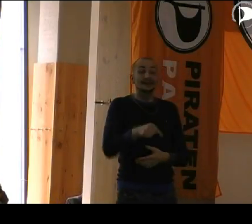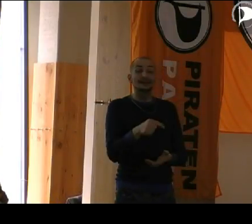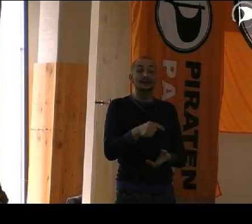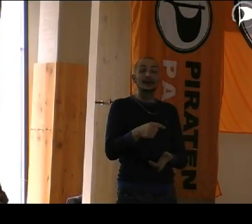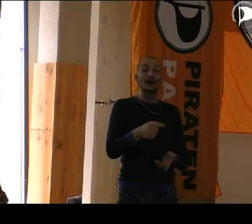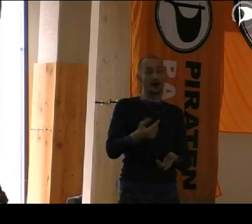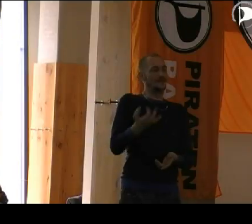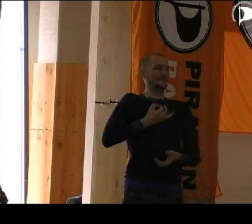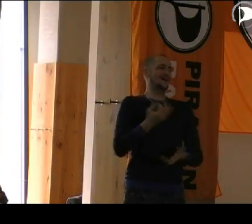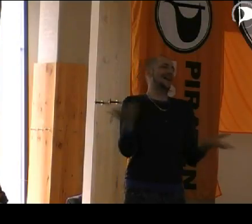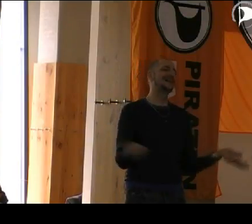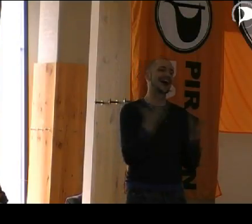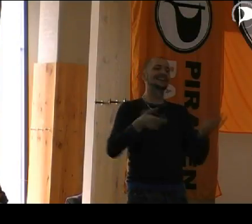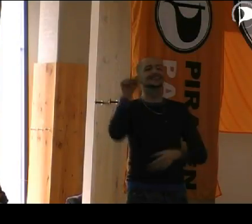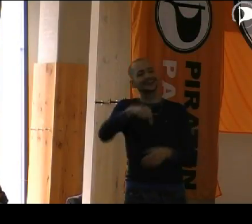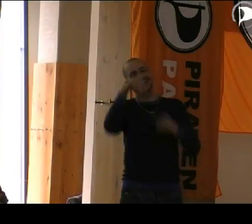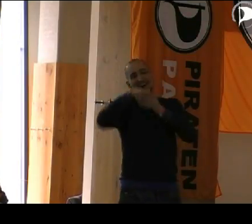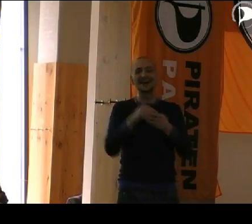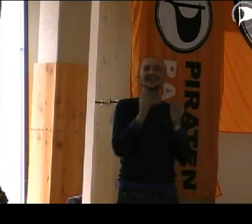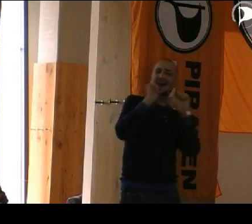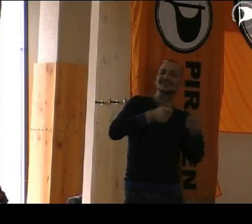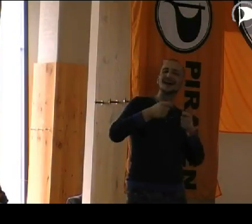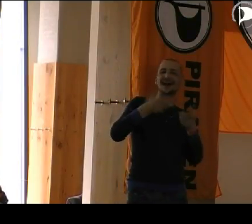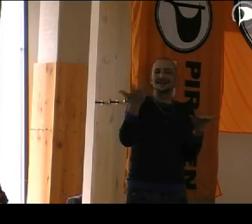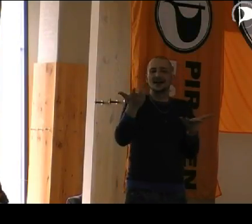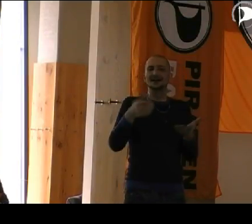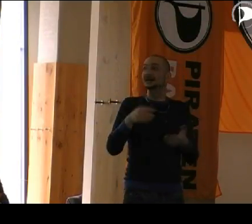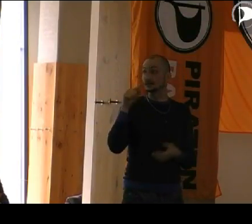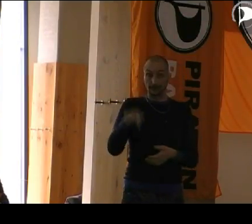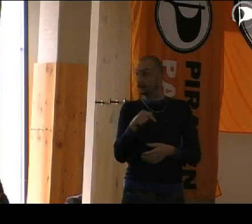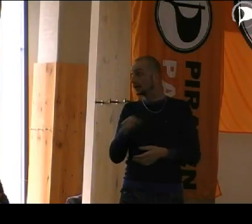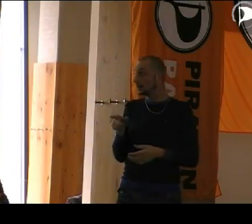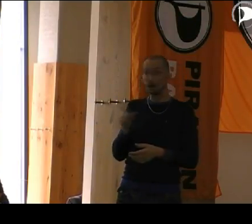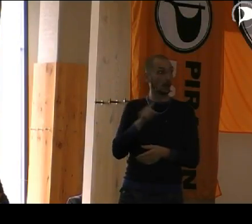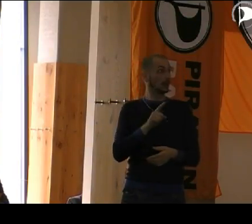unglaublich leicht macht euch zu sagen weil ich angst fragt wir reden ist es jetzt eine